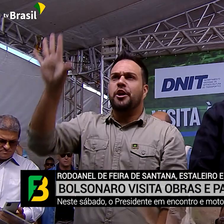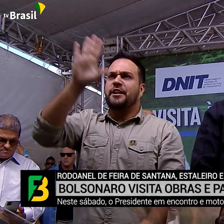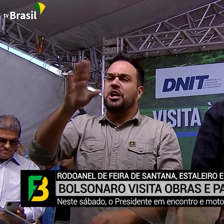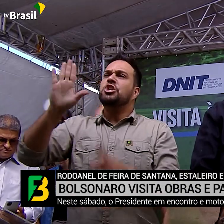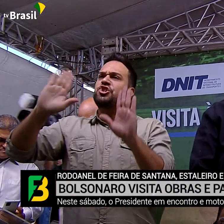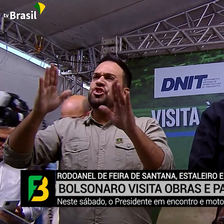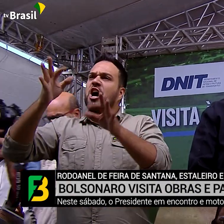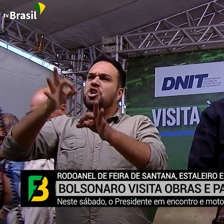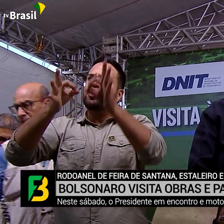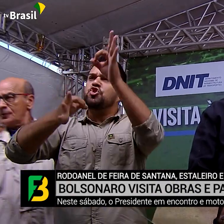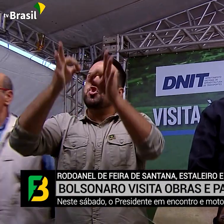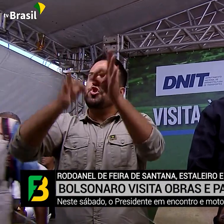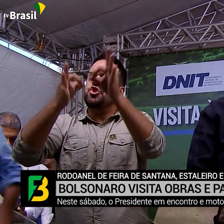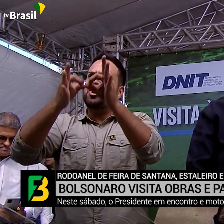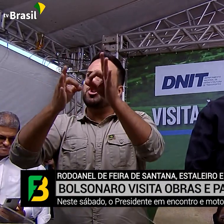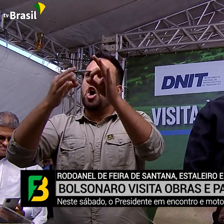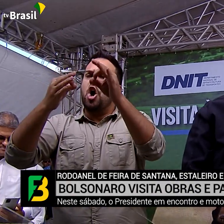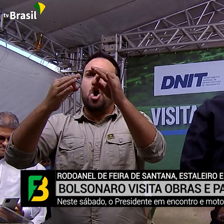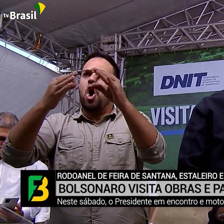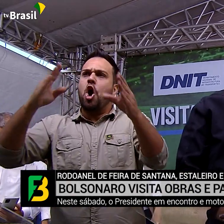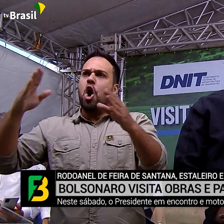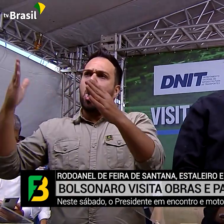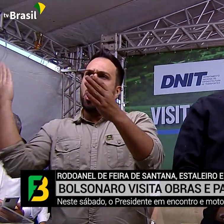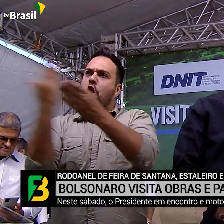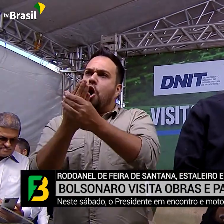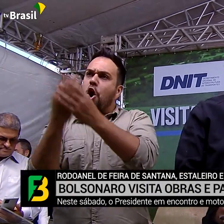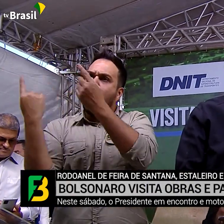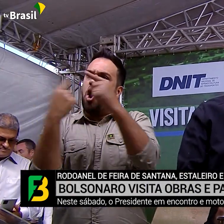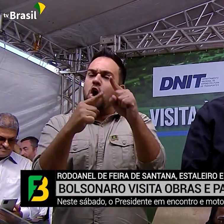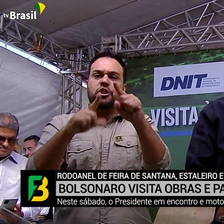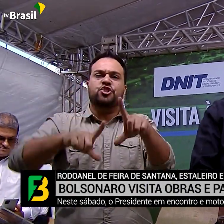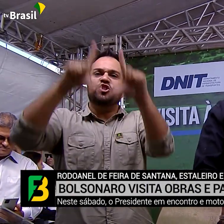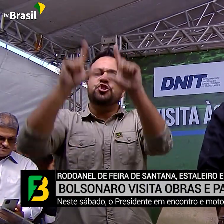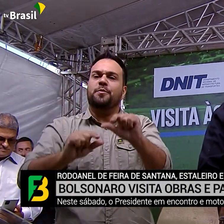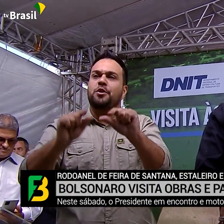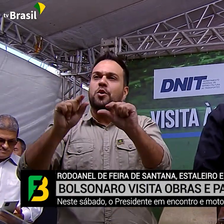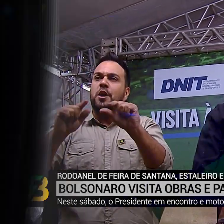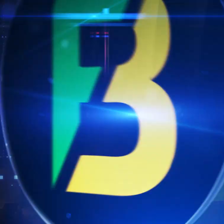justiça contra a redução de impostos estaduais.